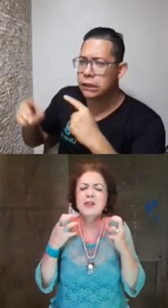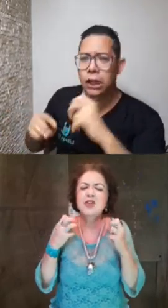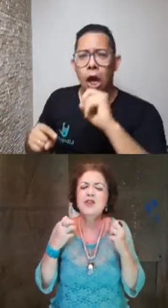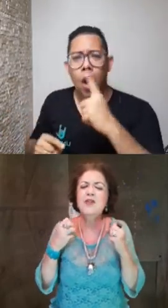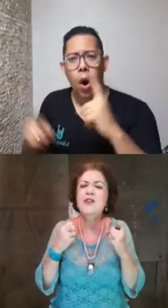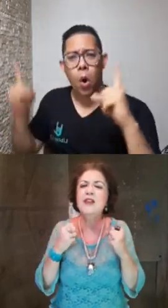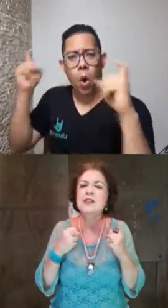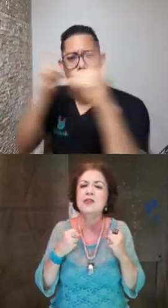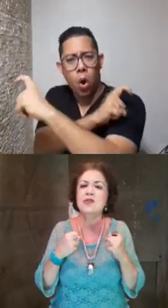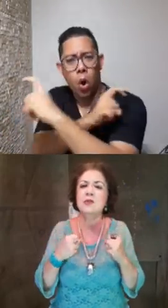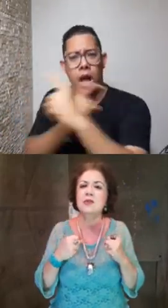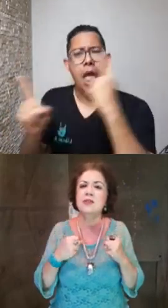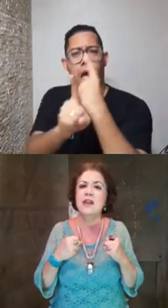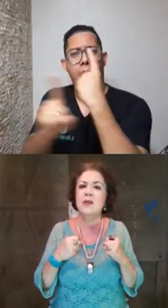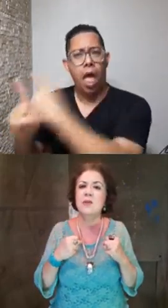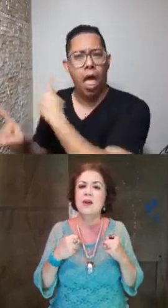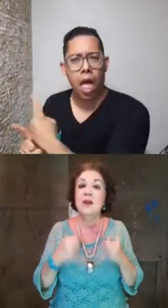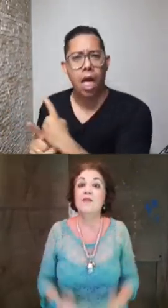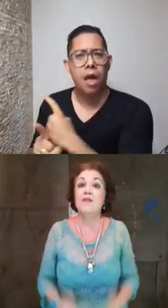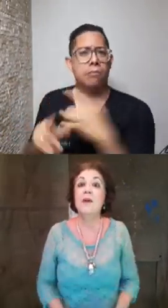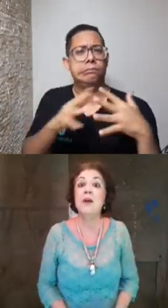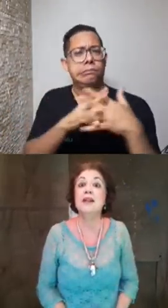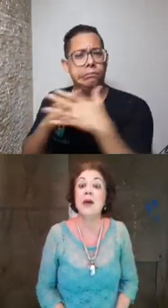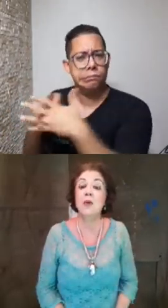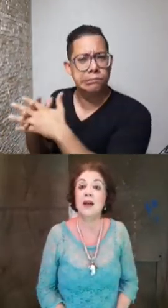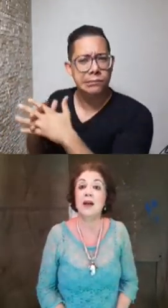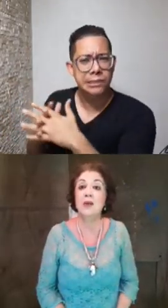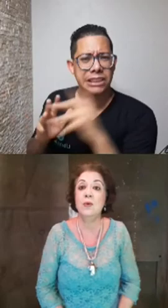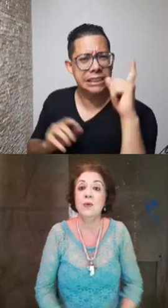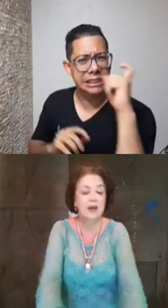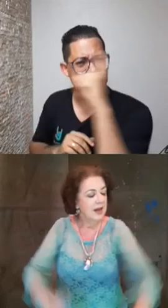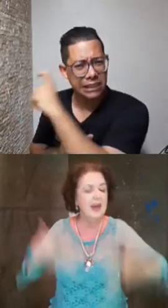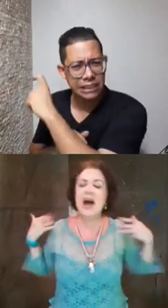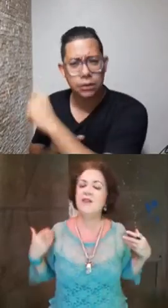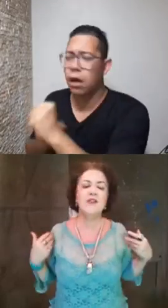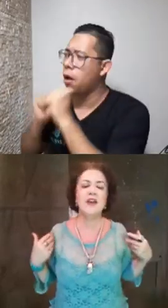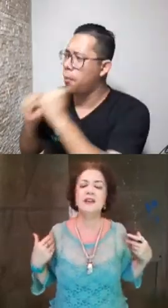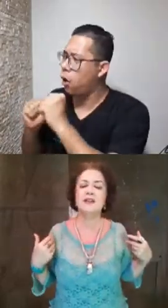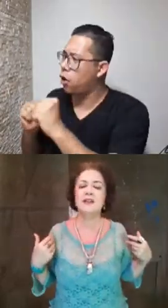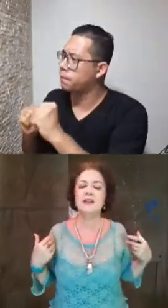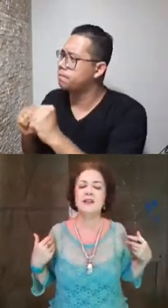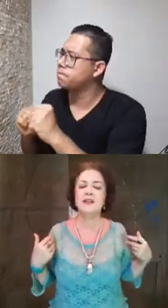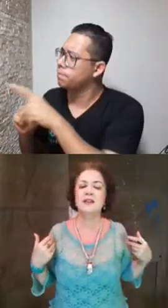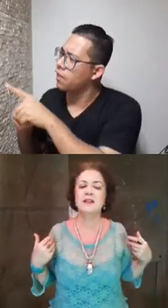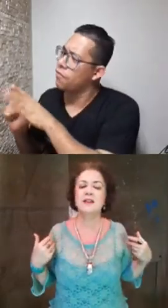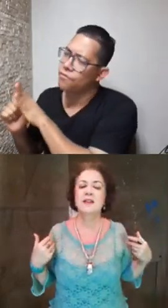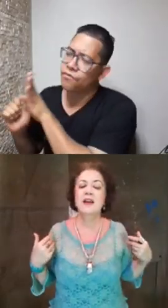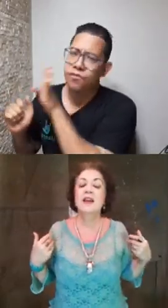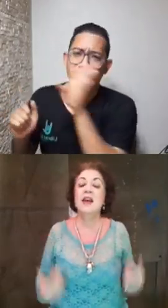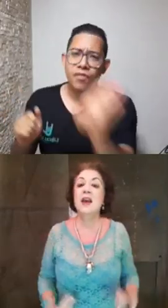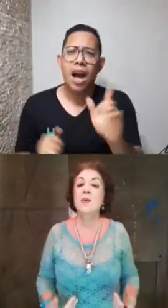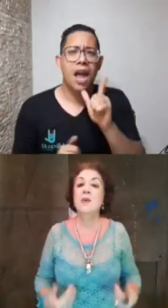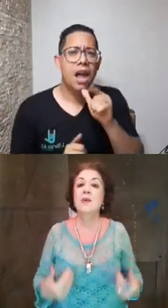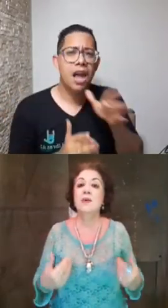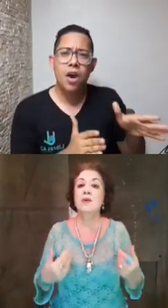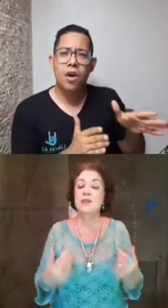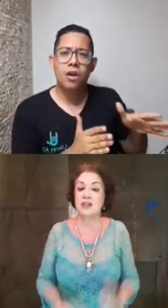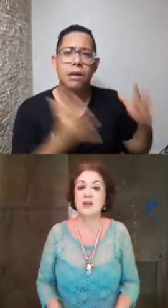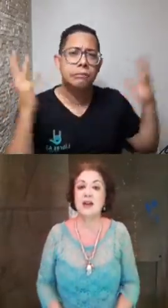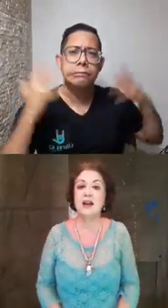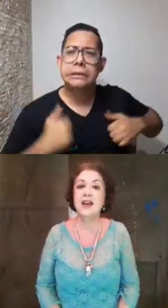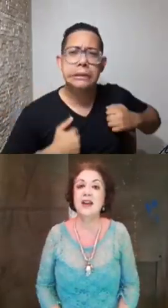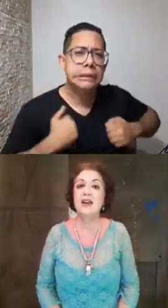problema de difícil solução, vão até o rio, lavem-se, e eu